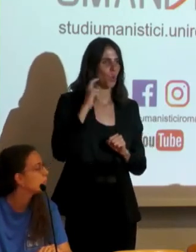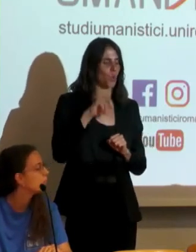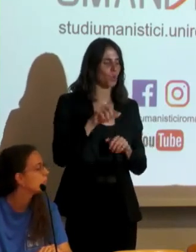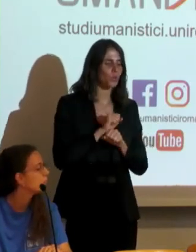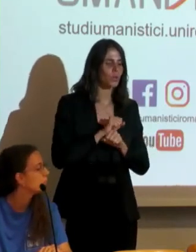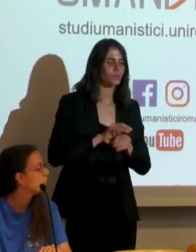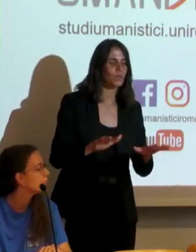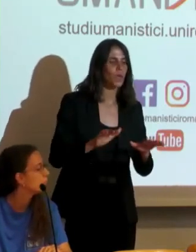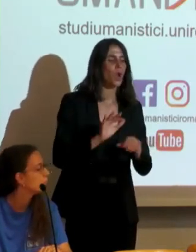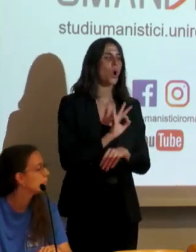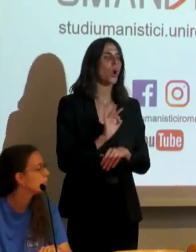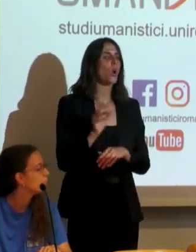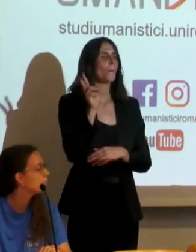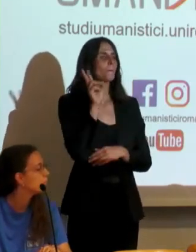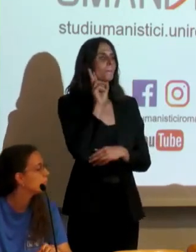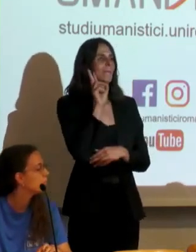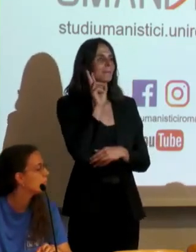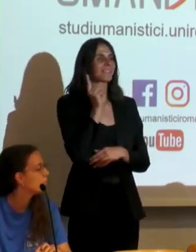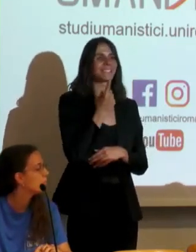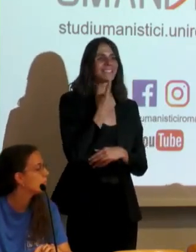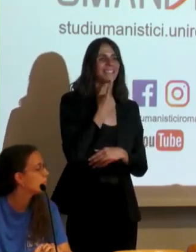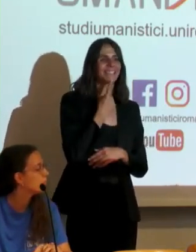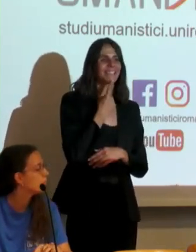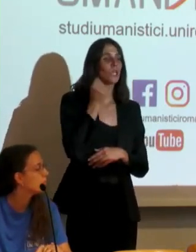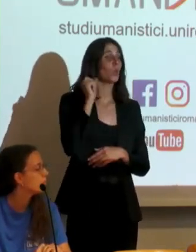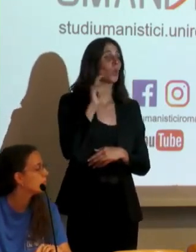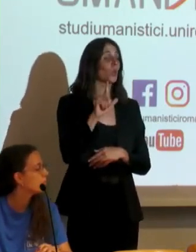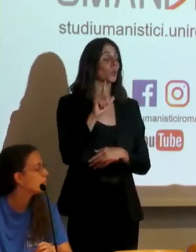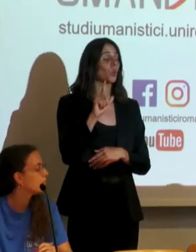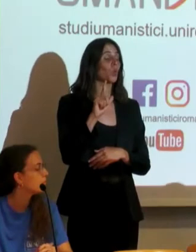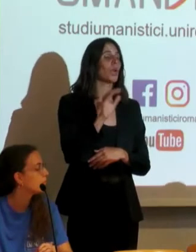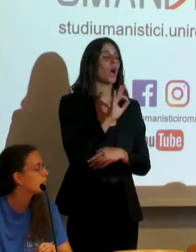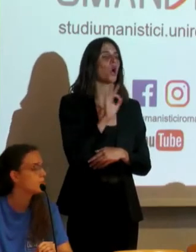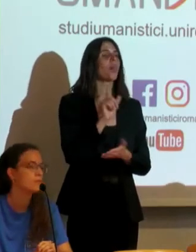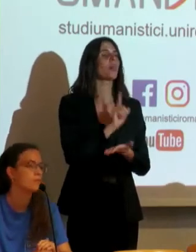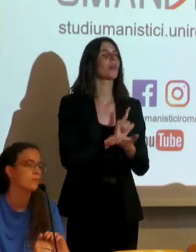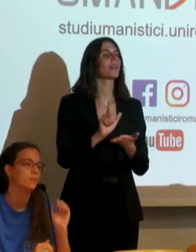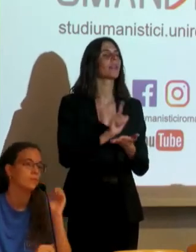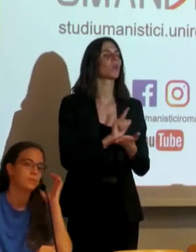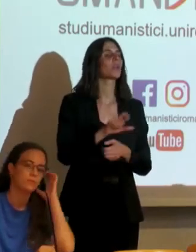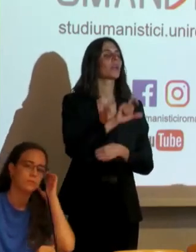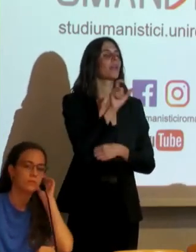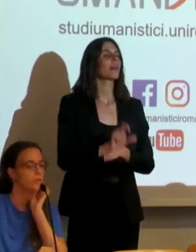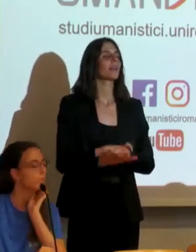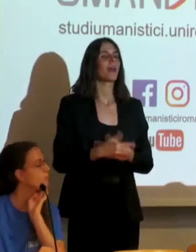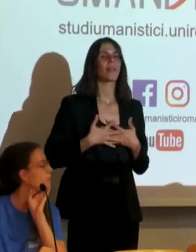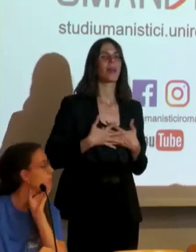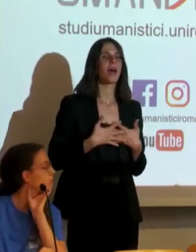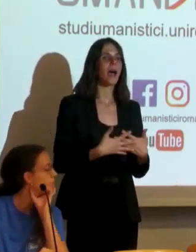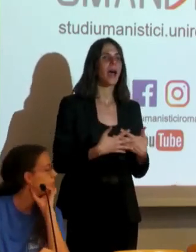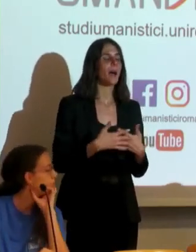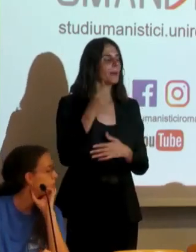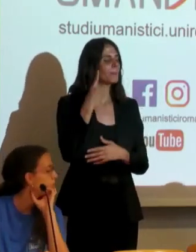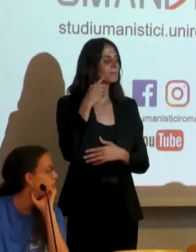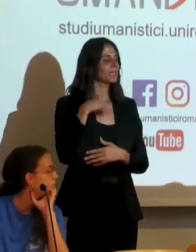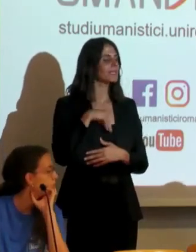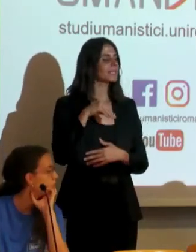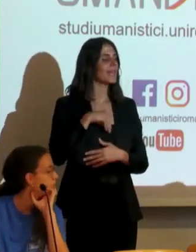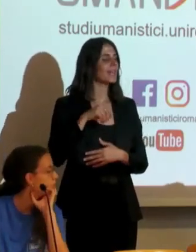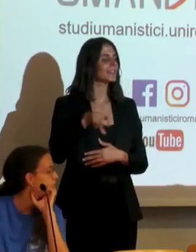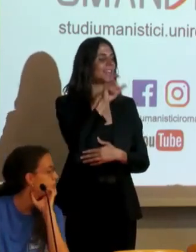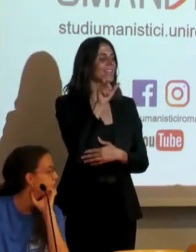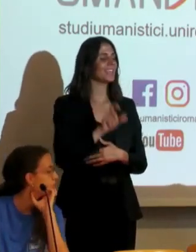ama diciamo la cultura italiana, la letteratura italiana e che si sente in qualche modo anche italiano